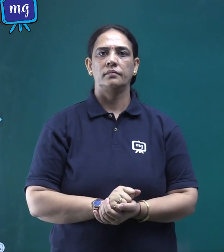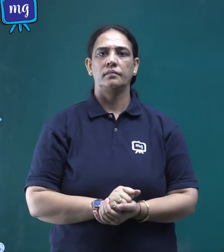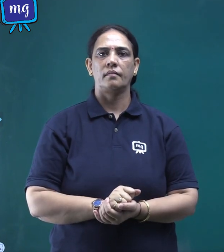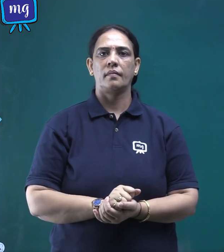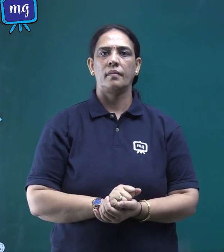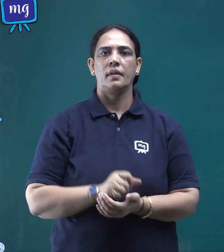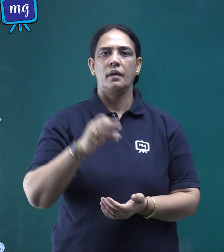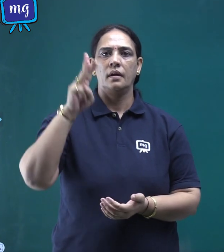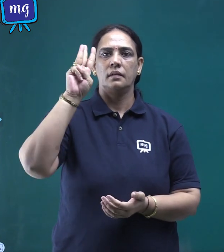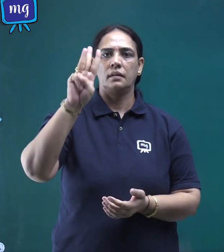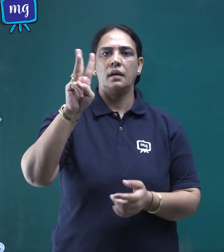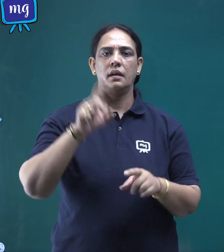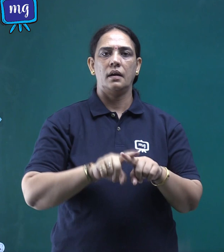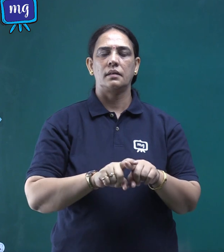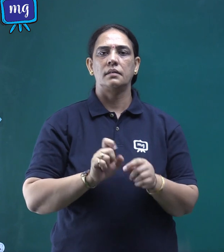3x